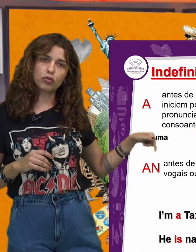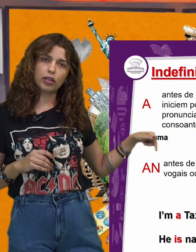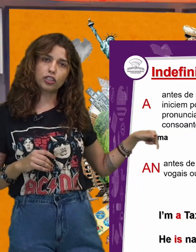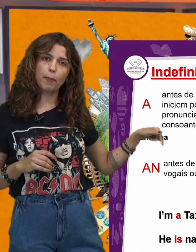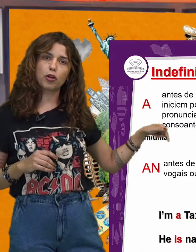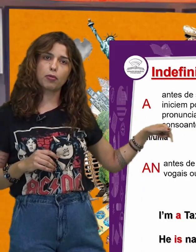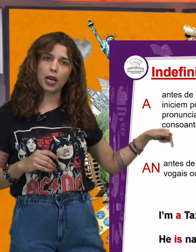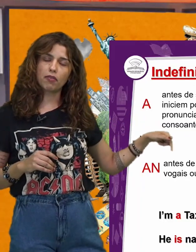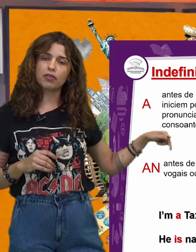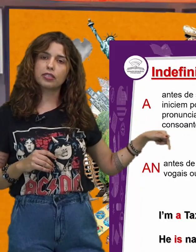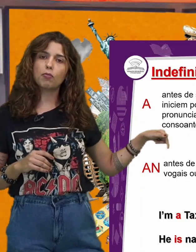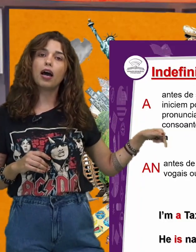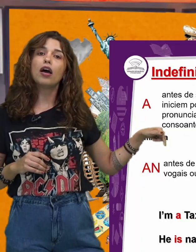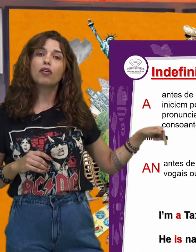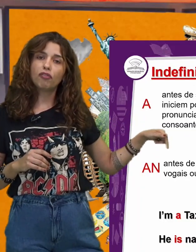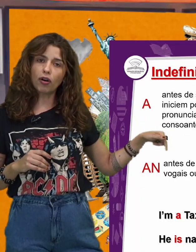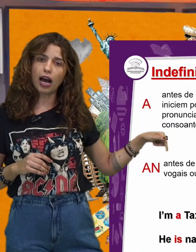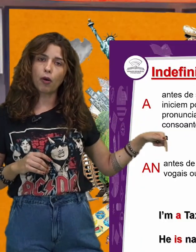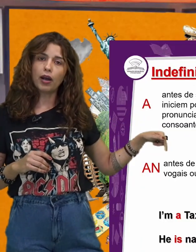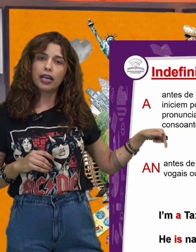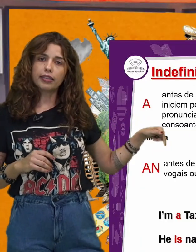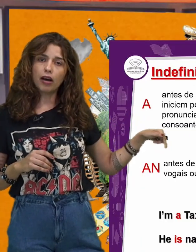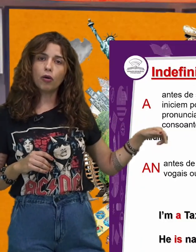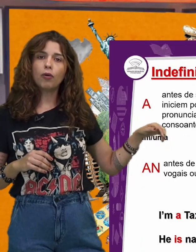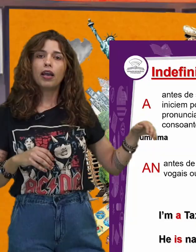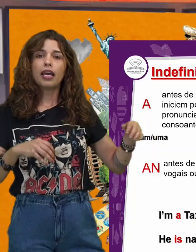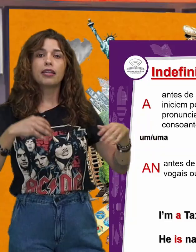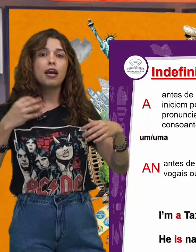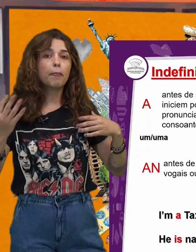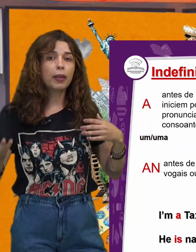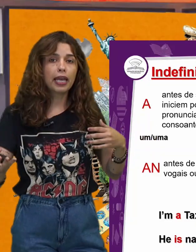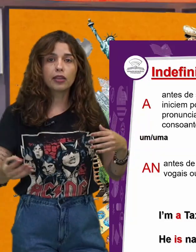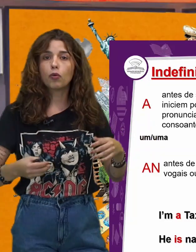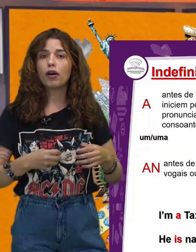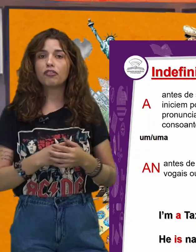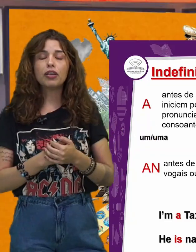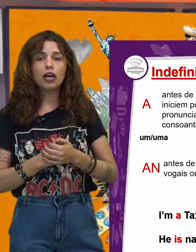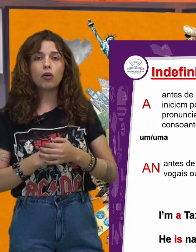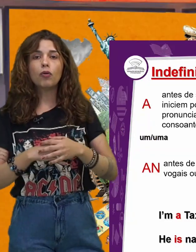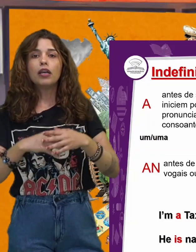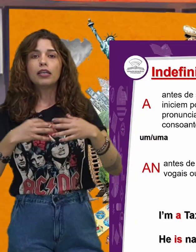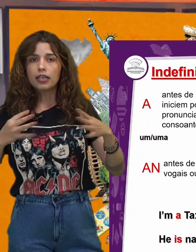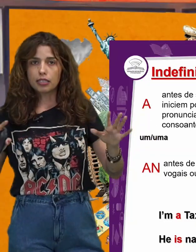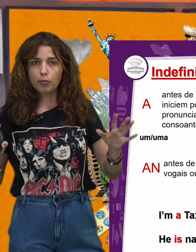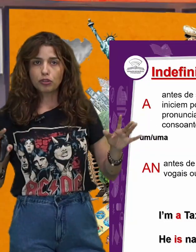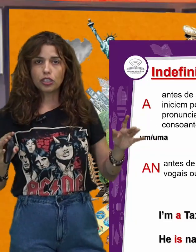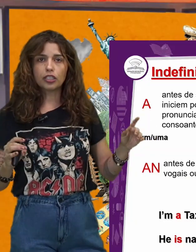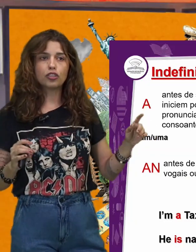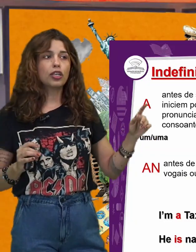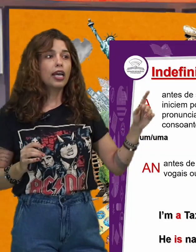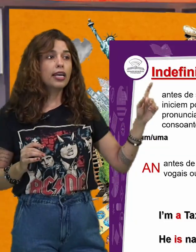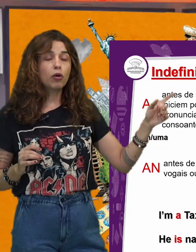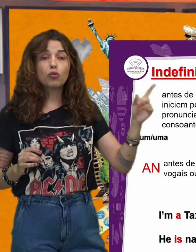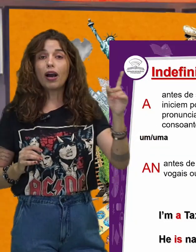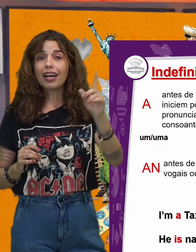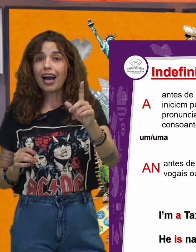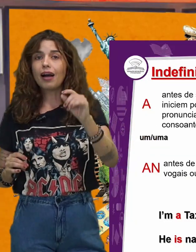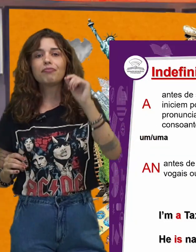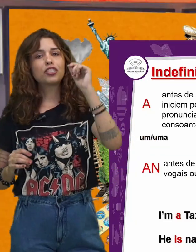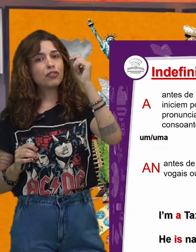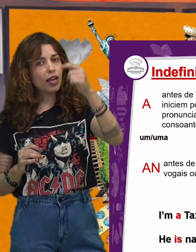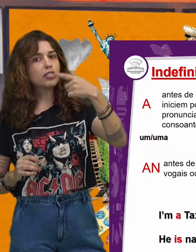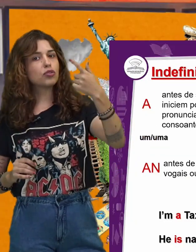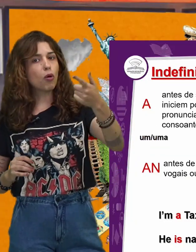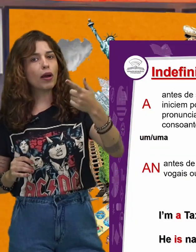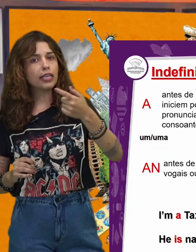com consoante, a próxima palavra vai ser uma vogal. Então, an airplane, um avião e assim por diante. E quando o